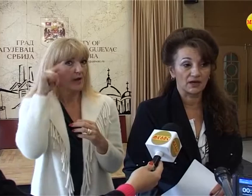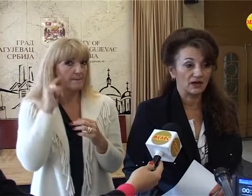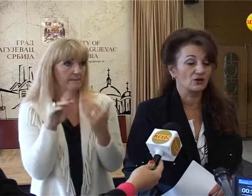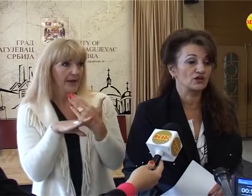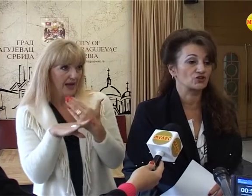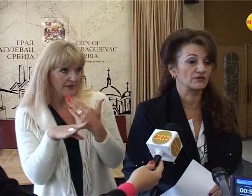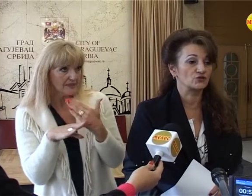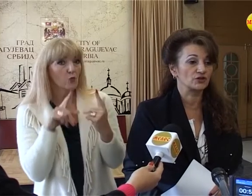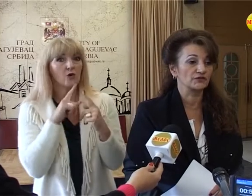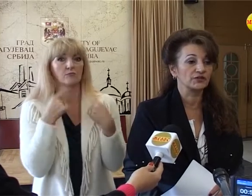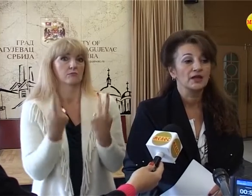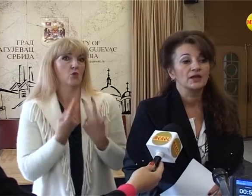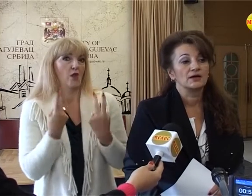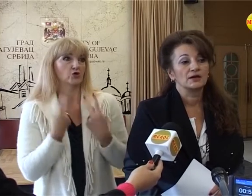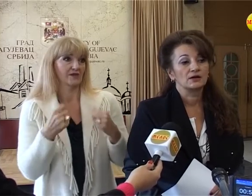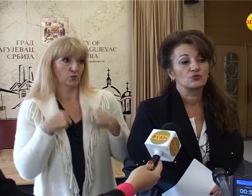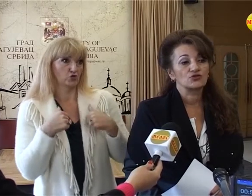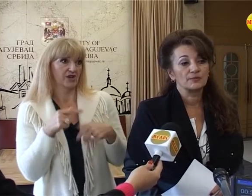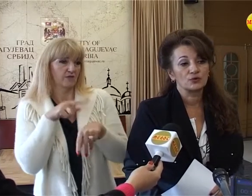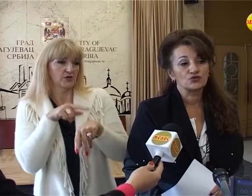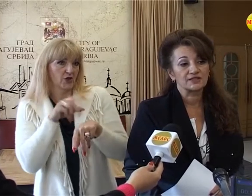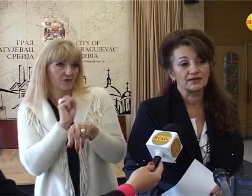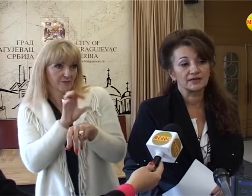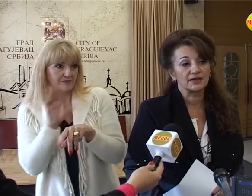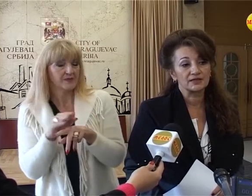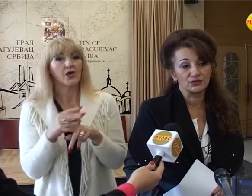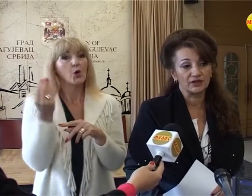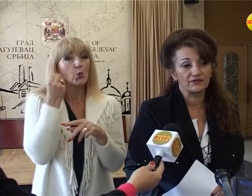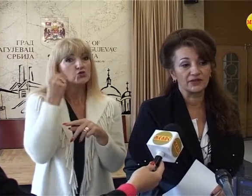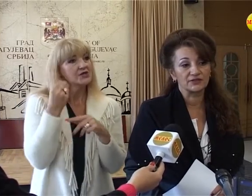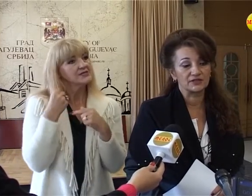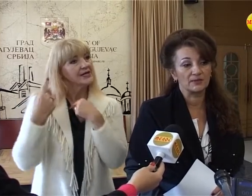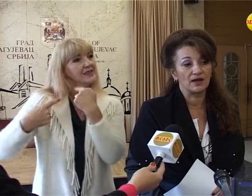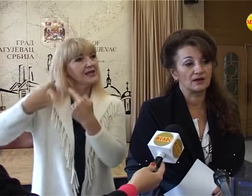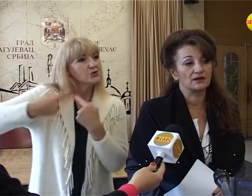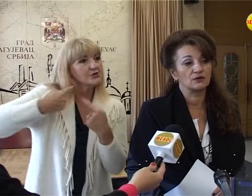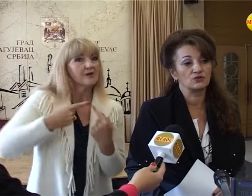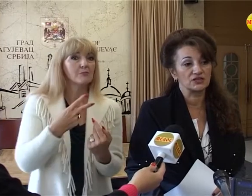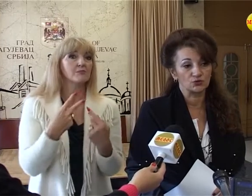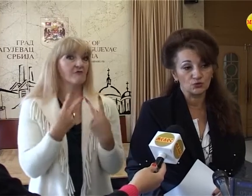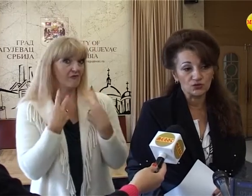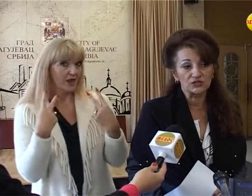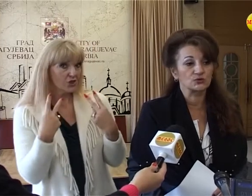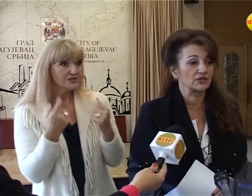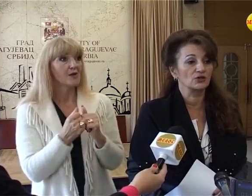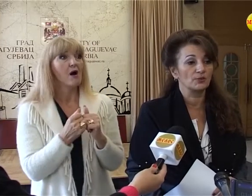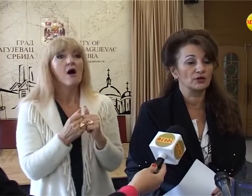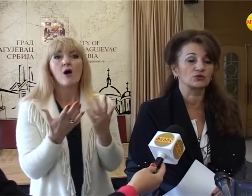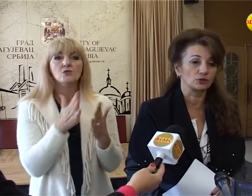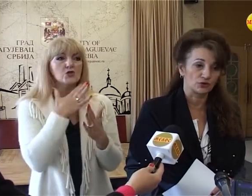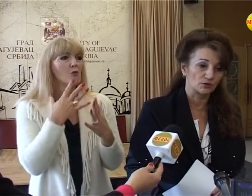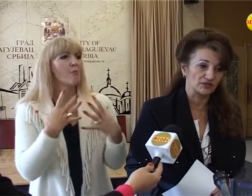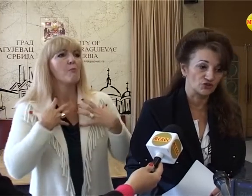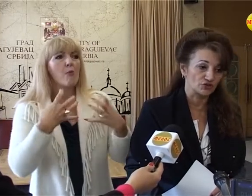im i tekako olakšavaju život, uče se tradicionalnim vrednostima uz izuzetno